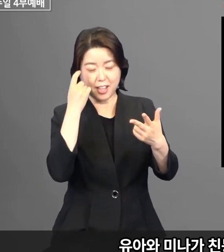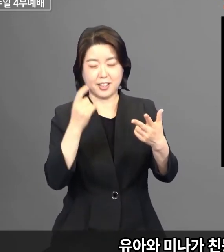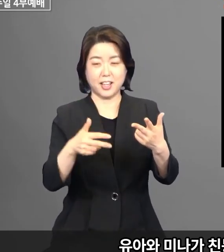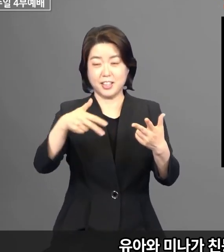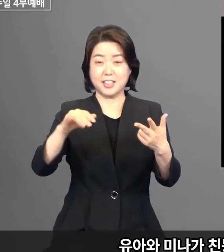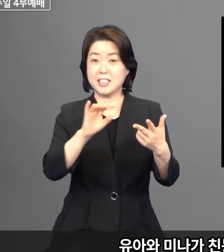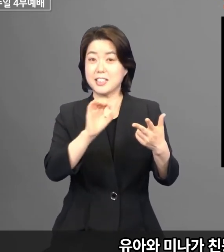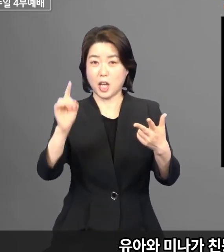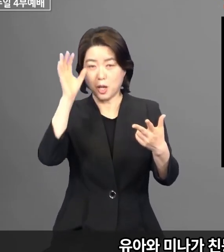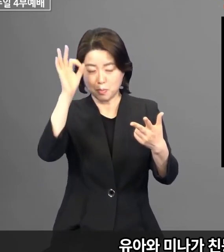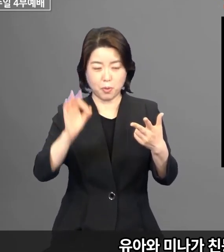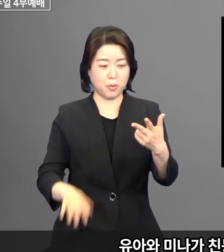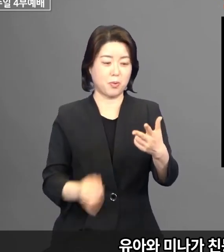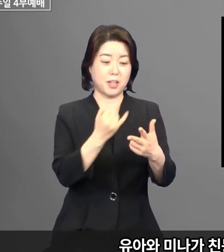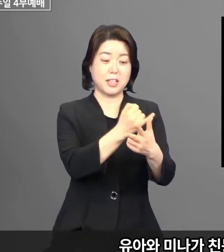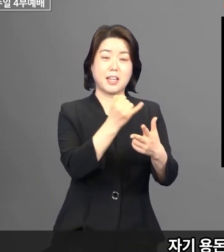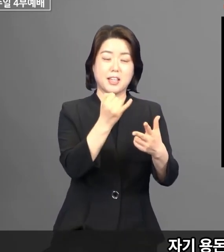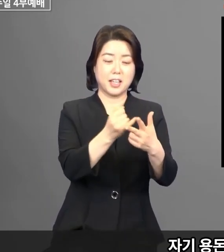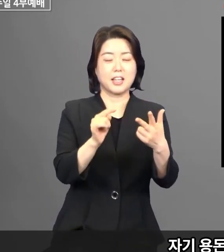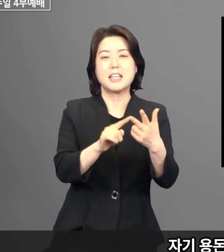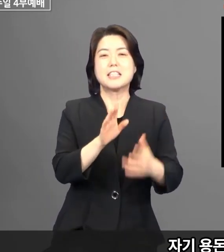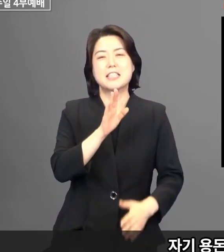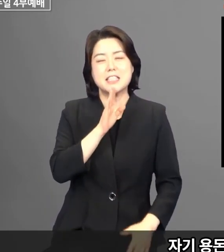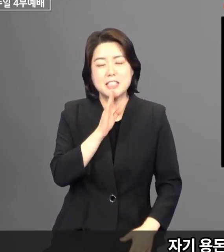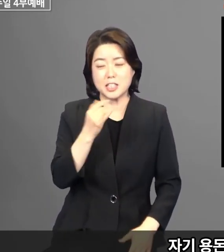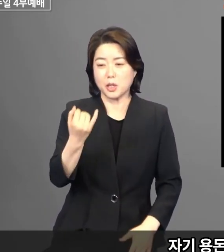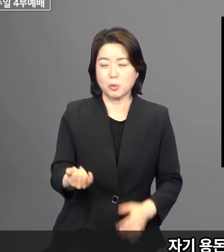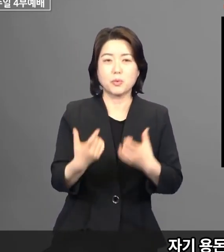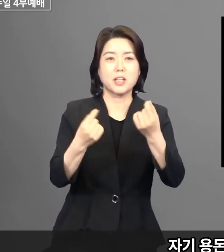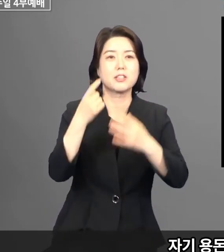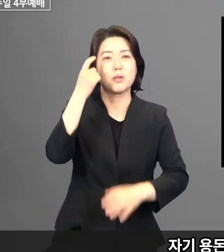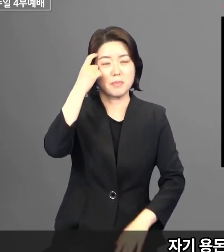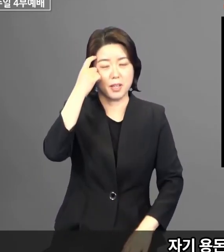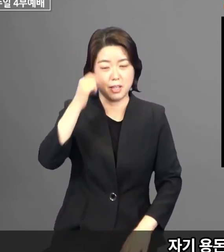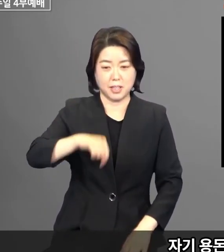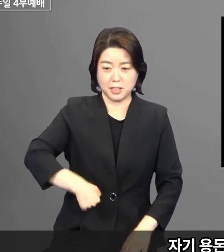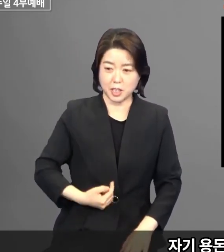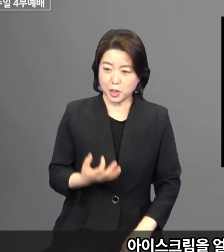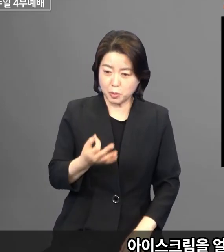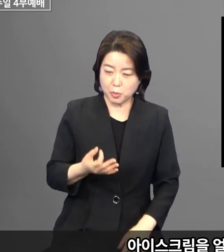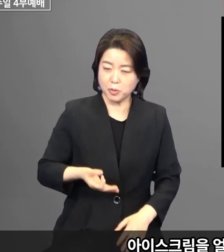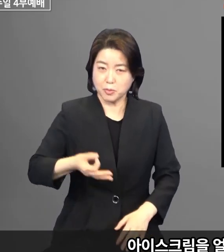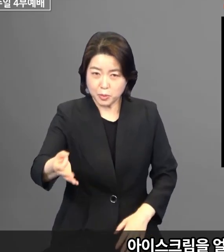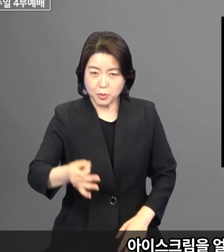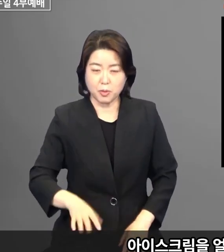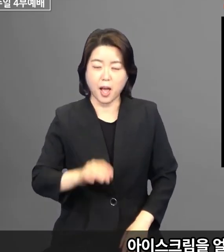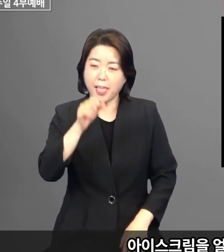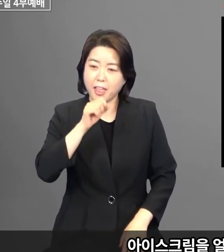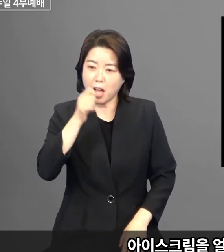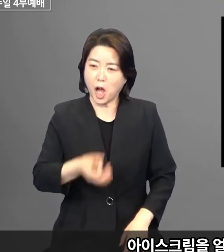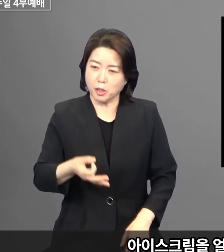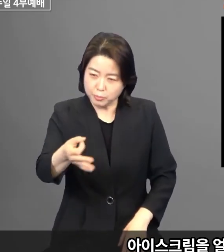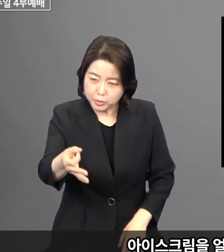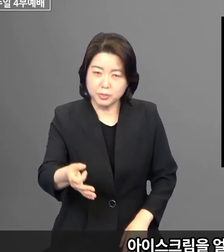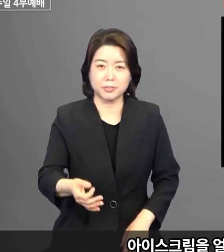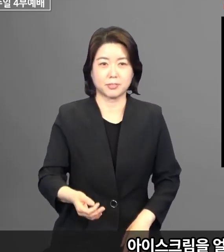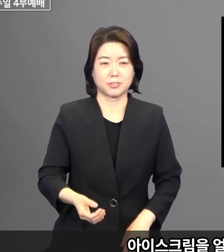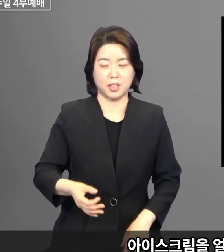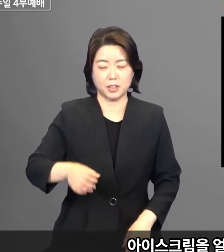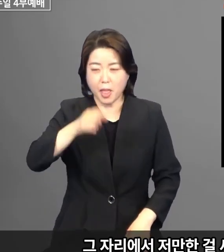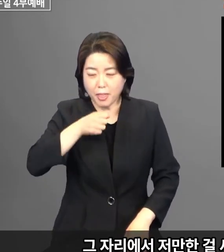유아와 미나가 친동생이라고 여기며 자기 용돈을 털어서 아이스크림을 얼마나